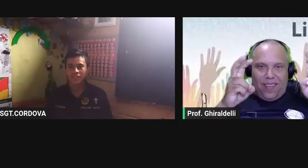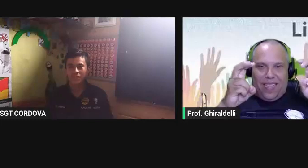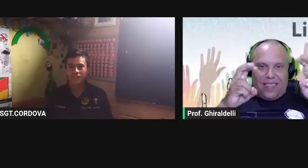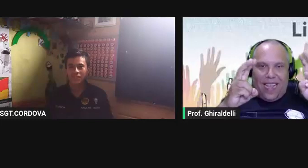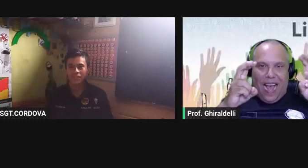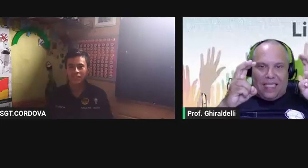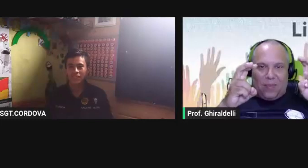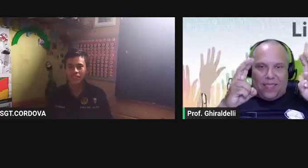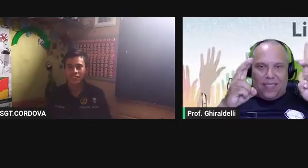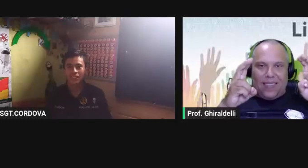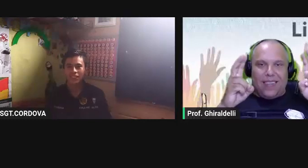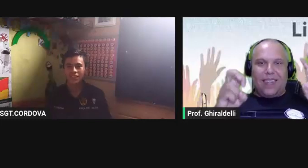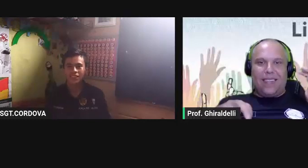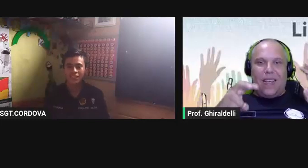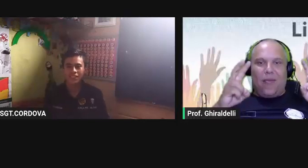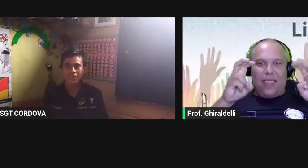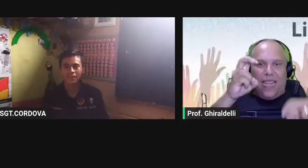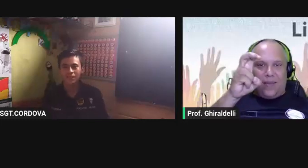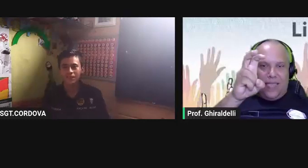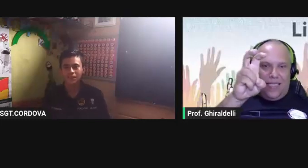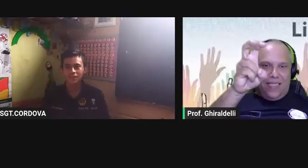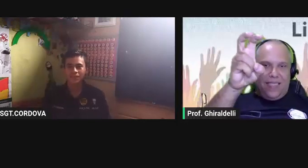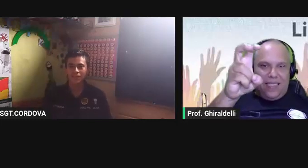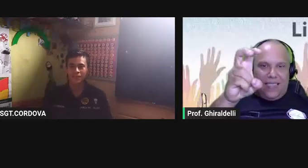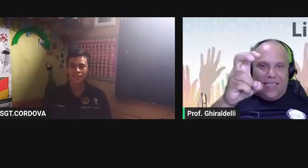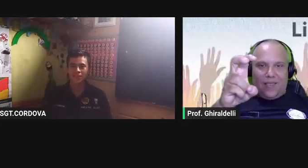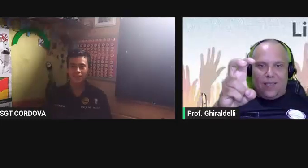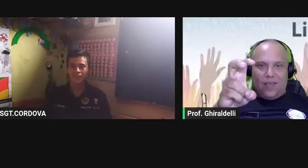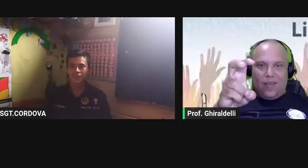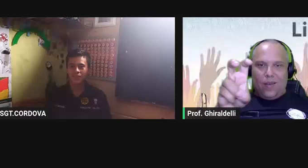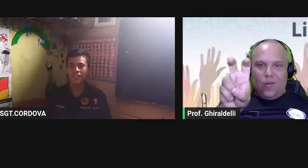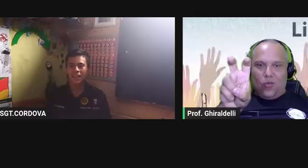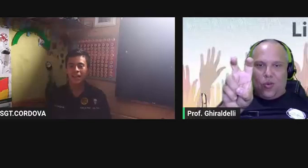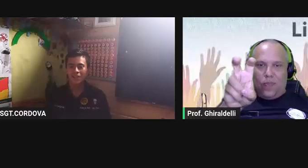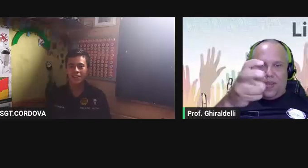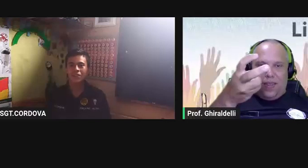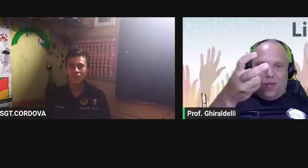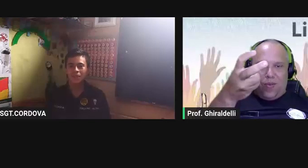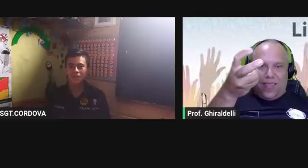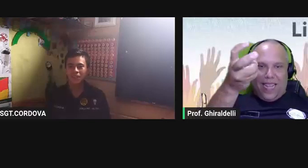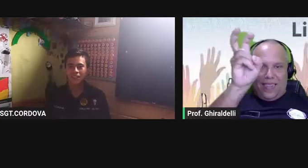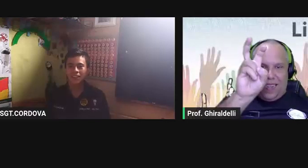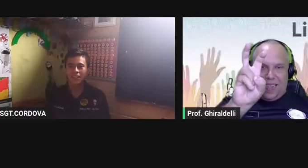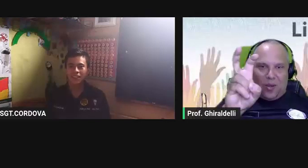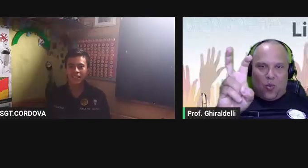dizer aspas. Você faz aspas, é assim, seria isso. Escorpião, uma técnica de Kung